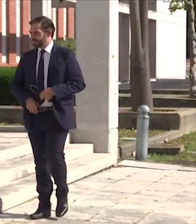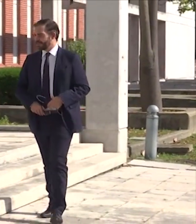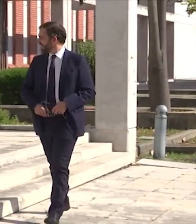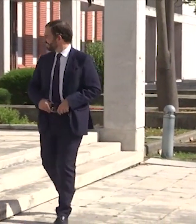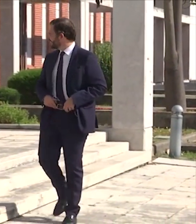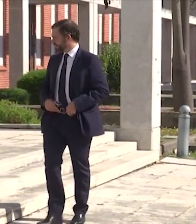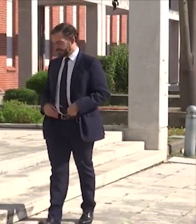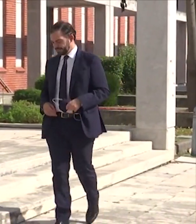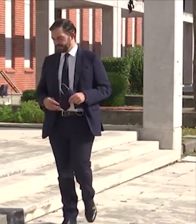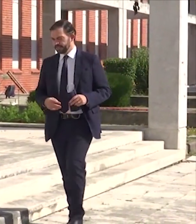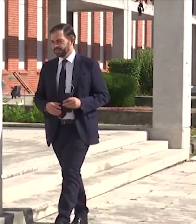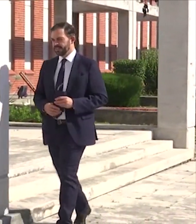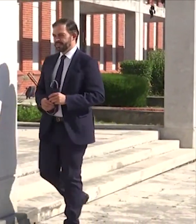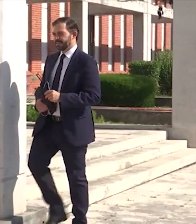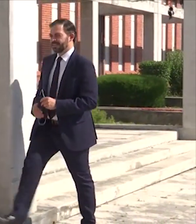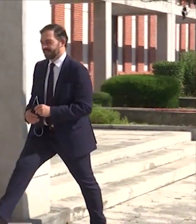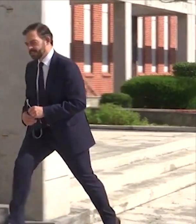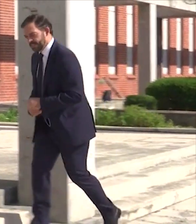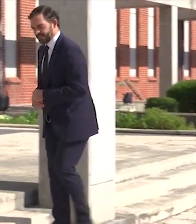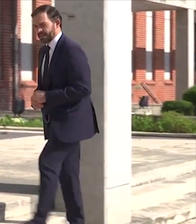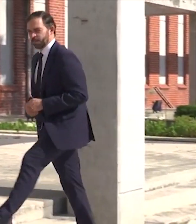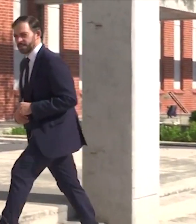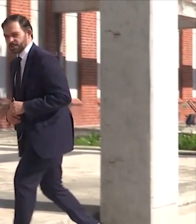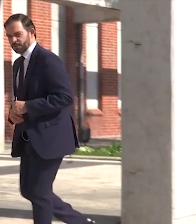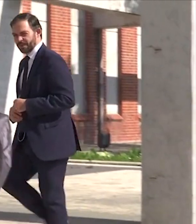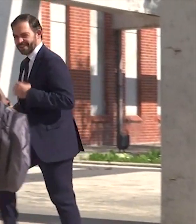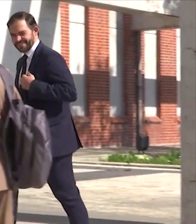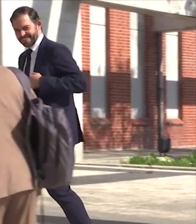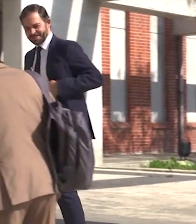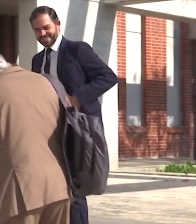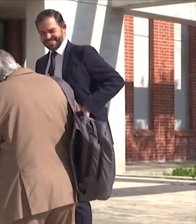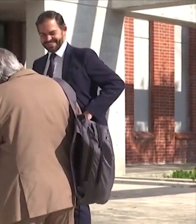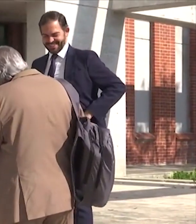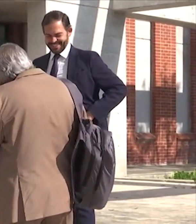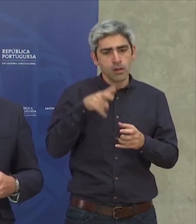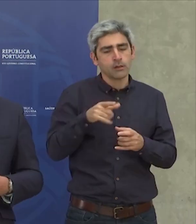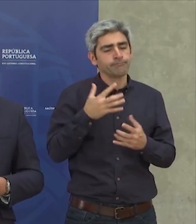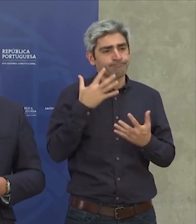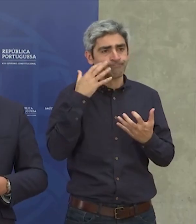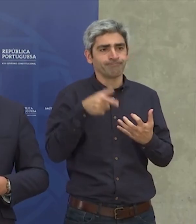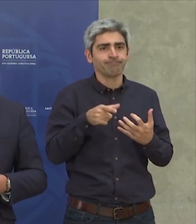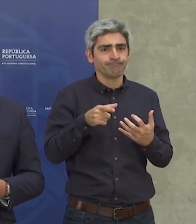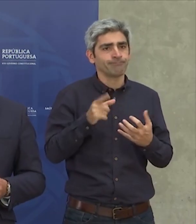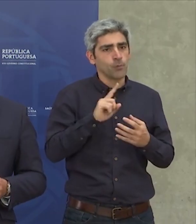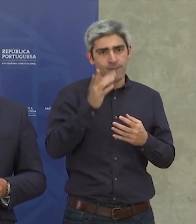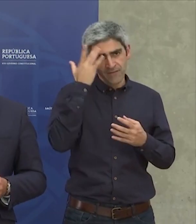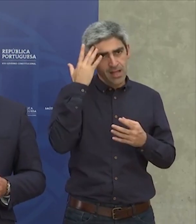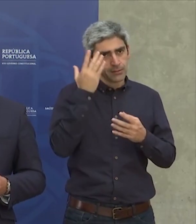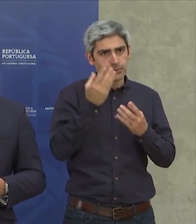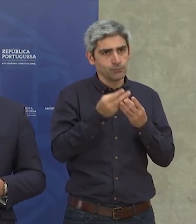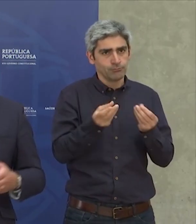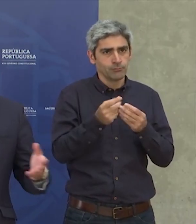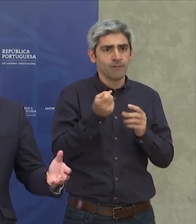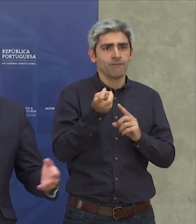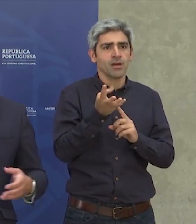país. Ainda assim, pode ser necessário repensar os próximos passos. Que isto não será uma tarefa fácil. Temos